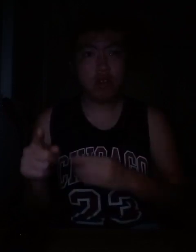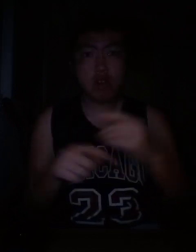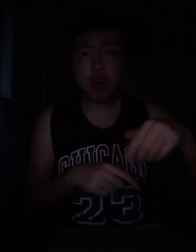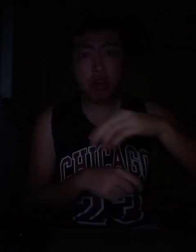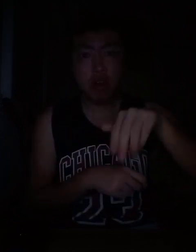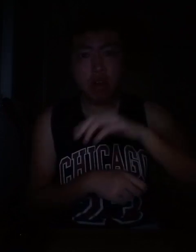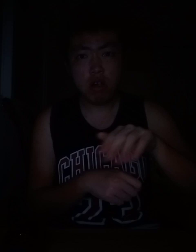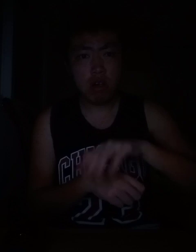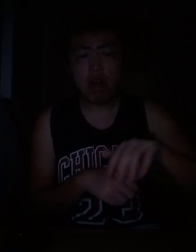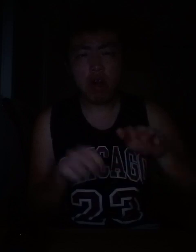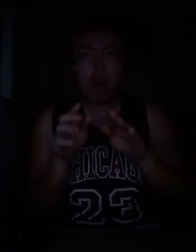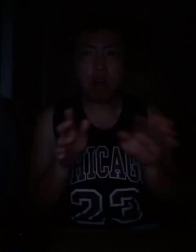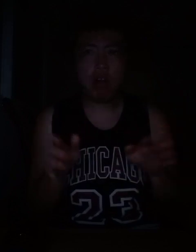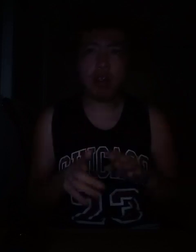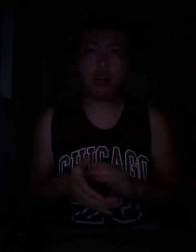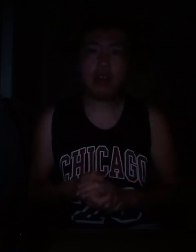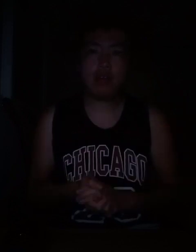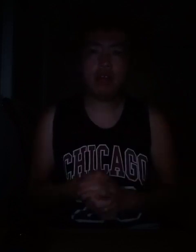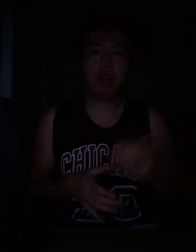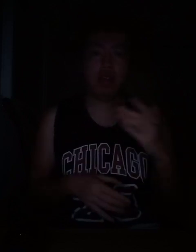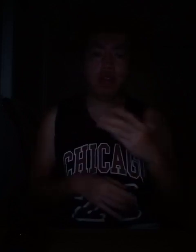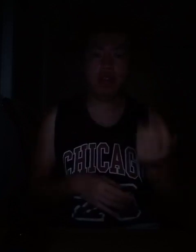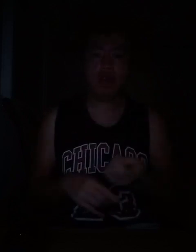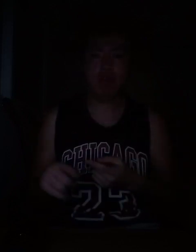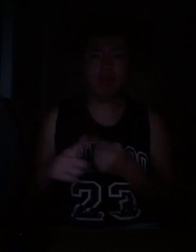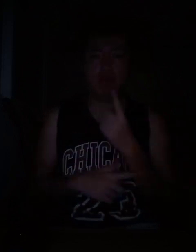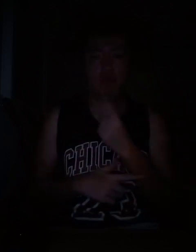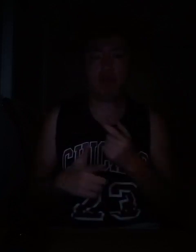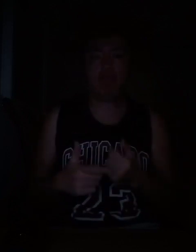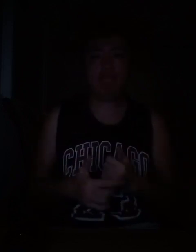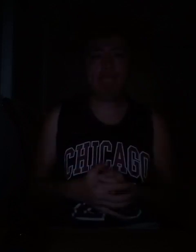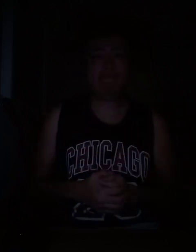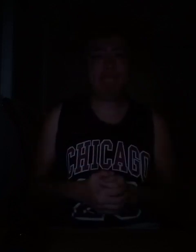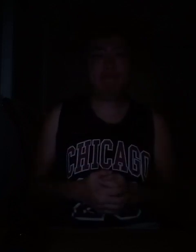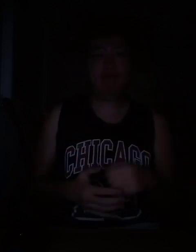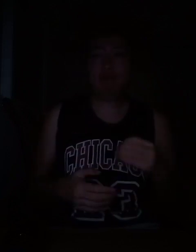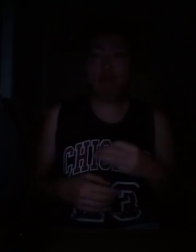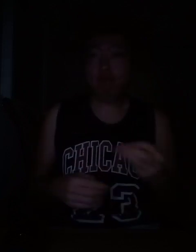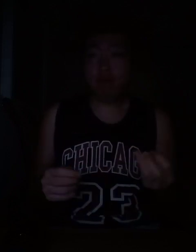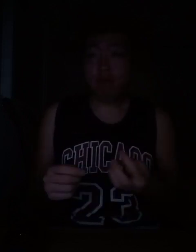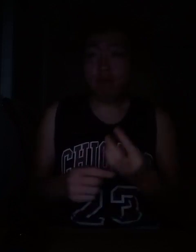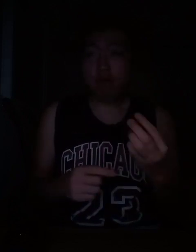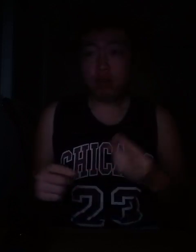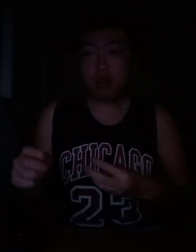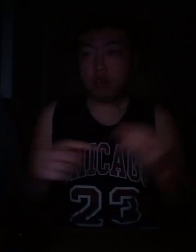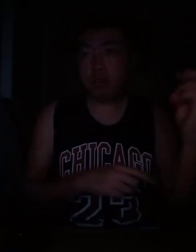The control, the technique, put the right pace on it. What a strike! He's done it again!